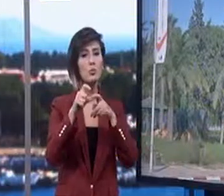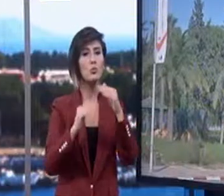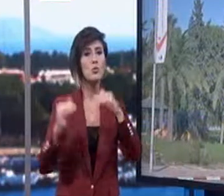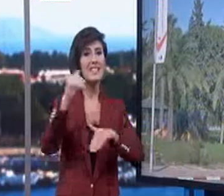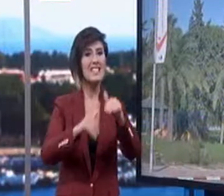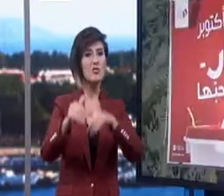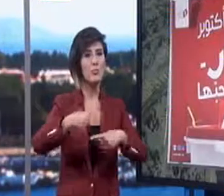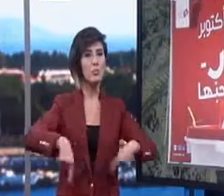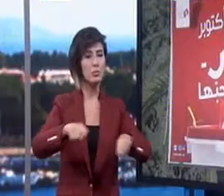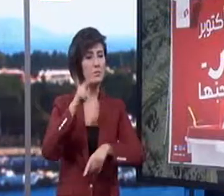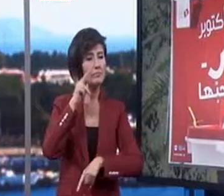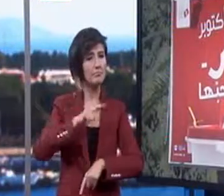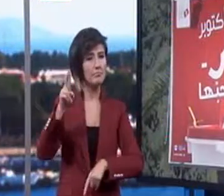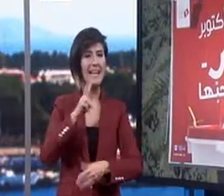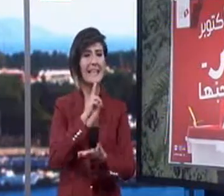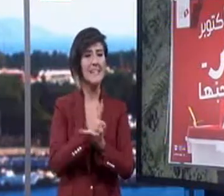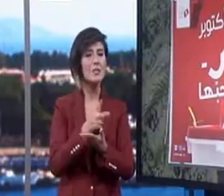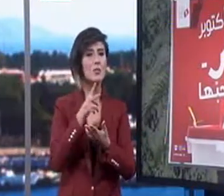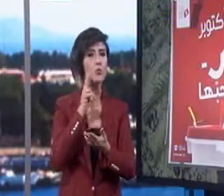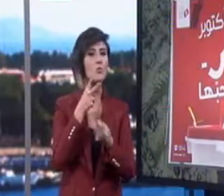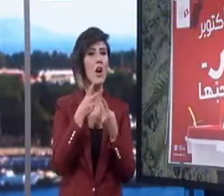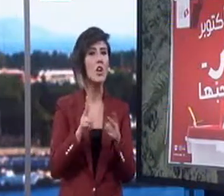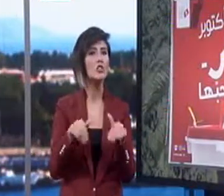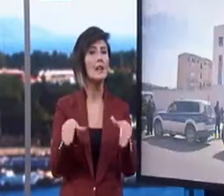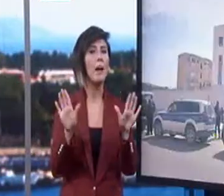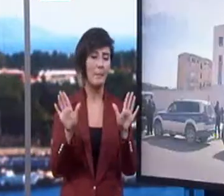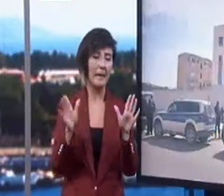Kurulu'na çevrildi. Henüz kesin sonuçlar açıklanmadı. Bunu da belirtelim.